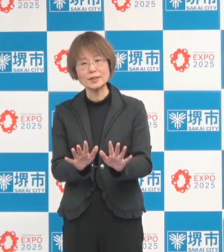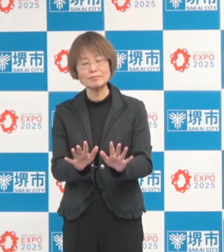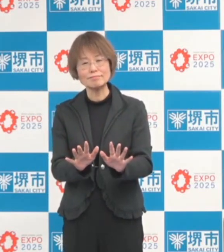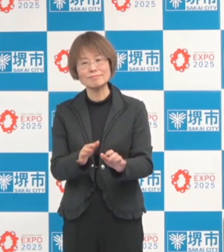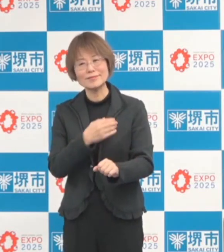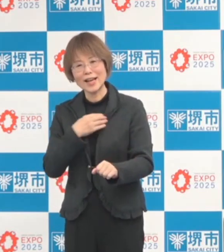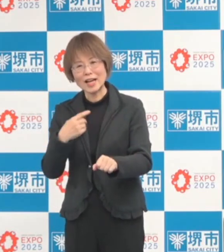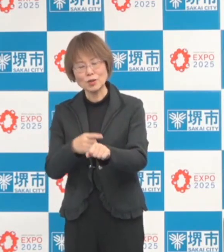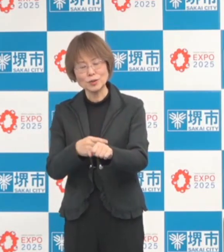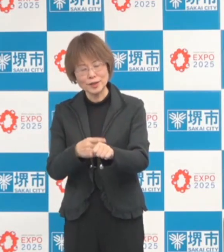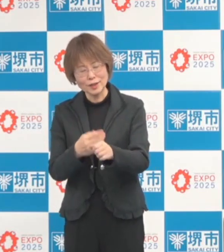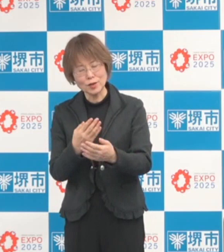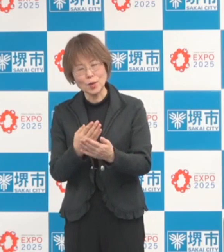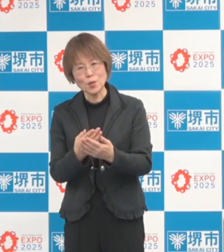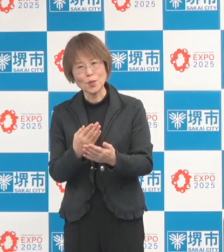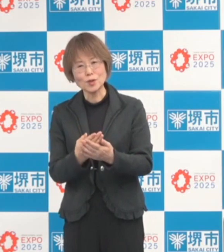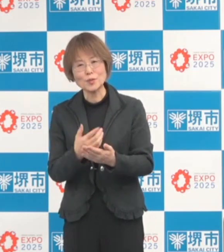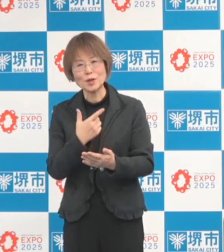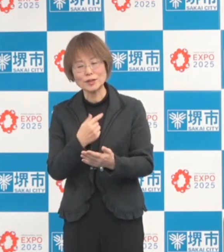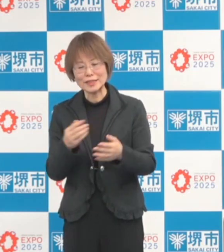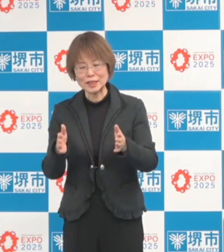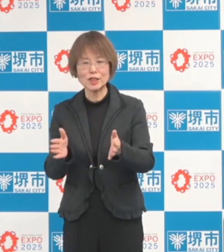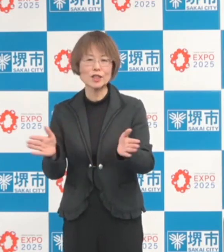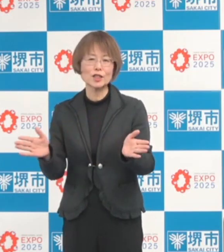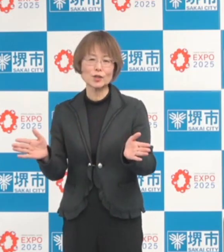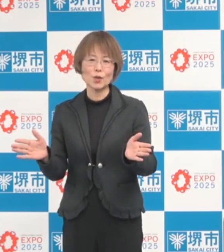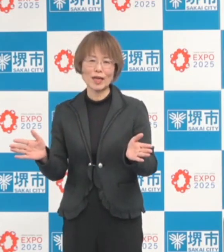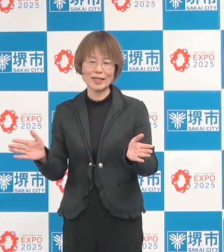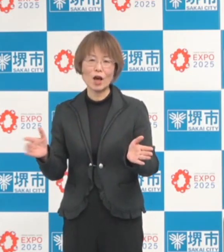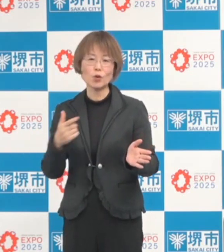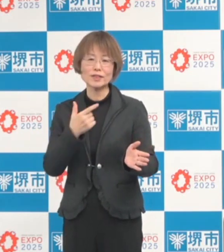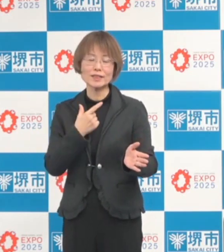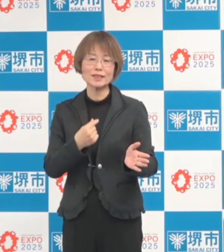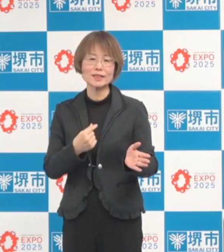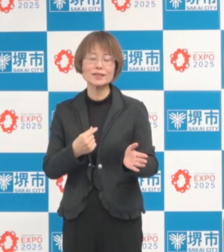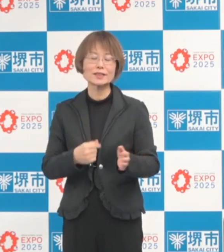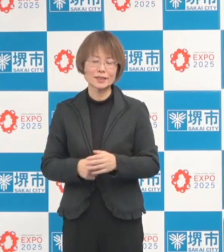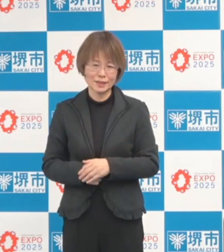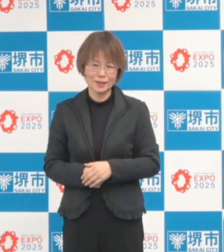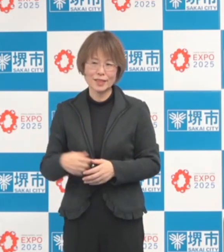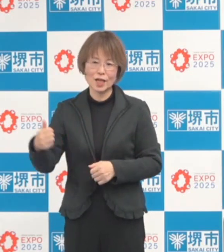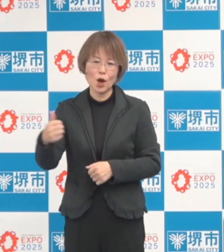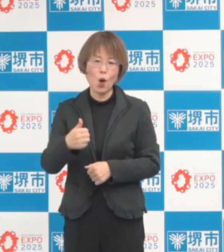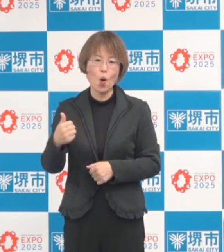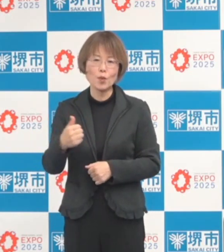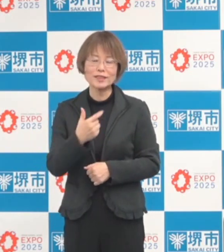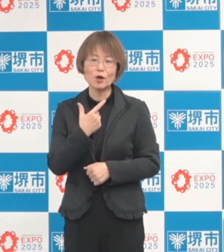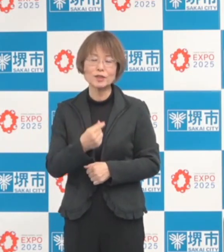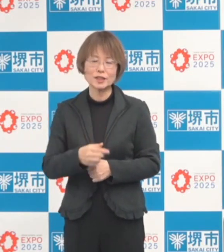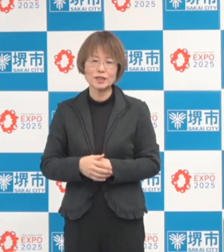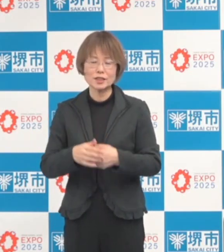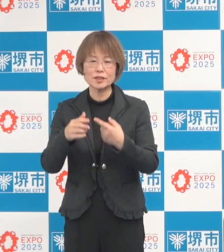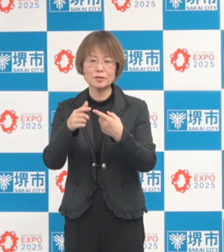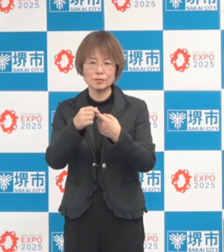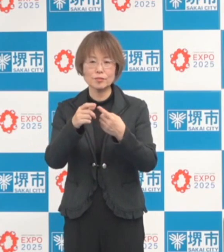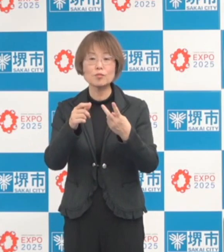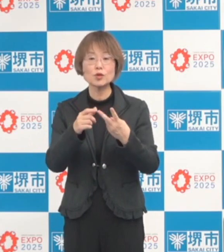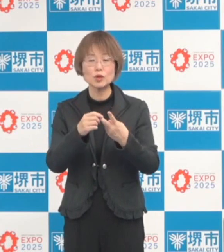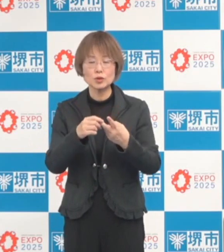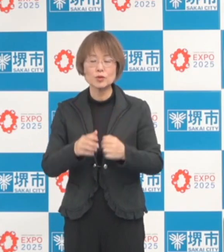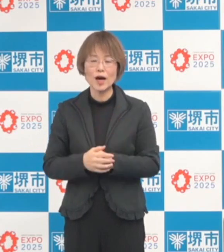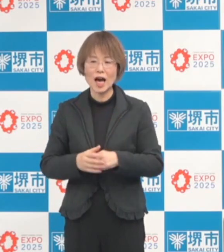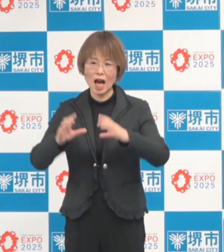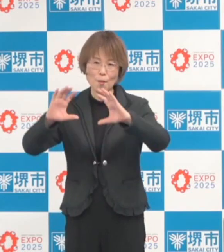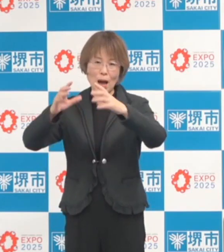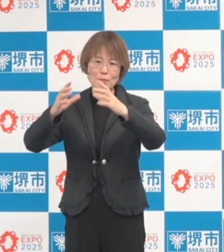性を得てもらいたいと、広げるための行動していただきたいと思います。そしてもう一点は、やはり万